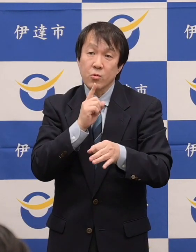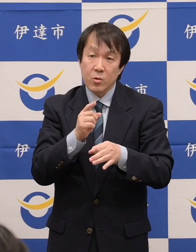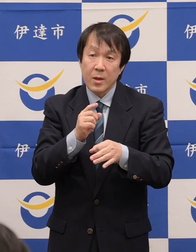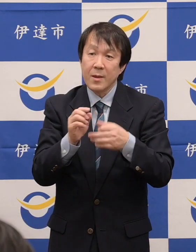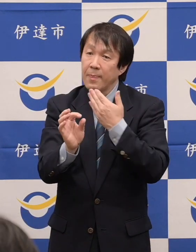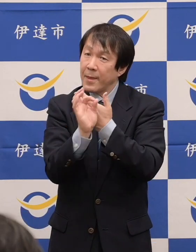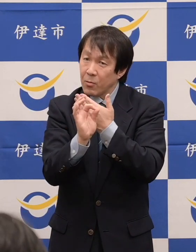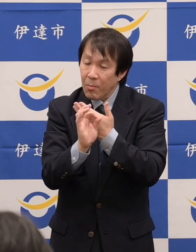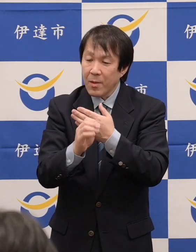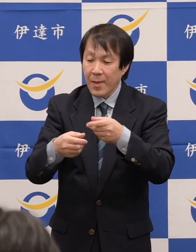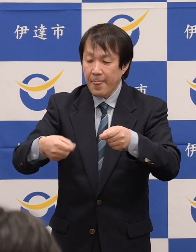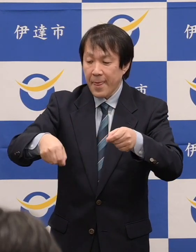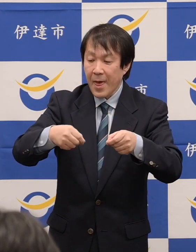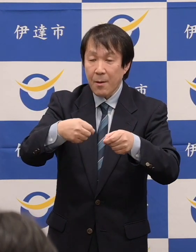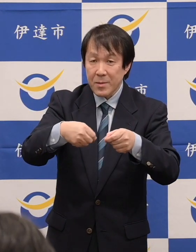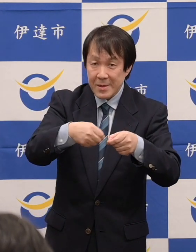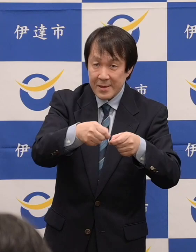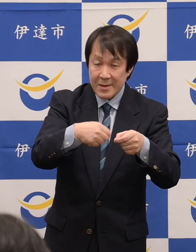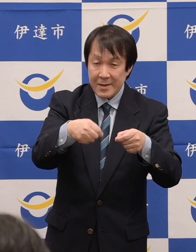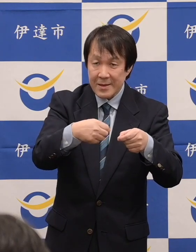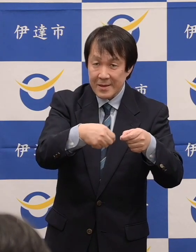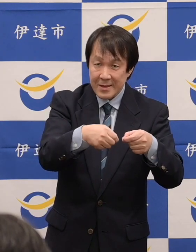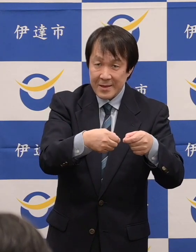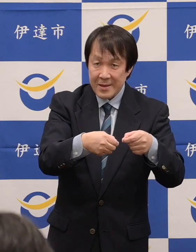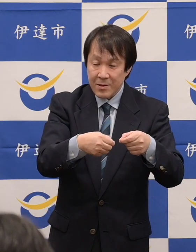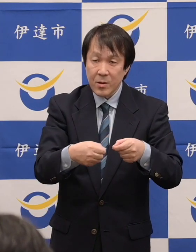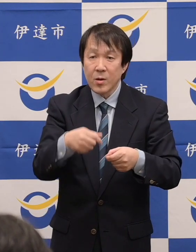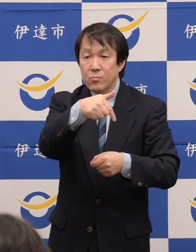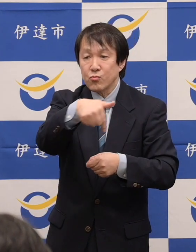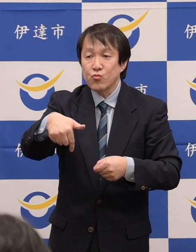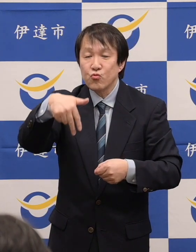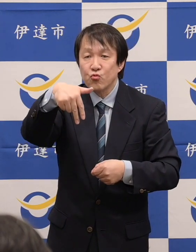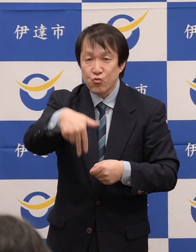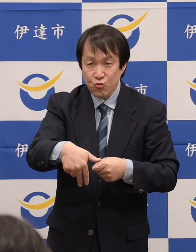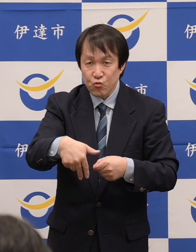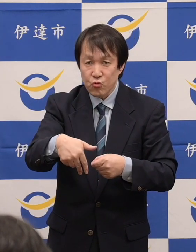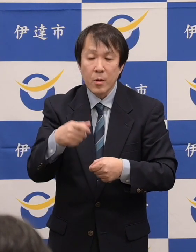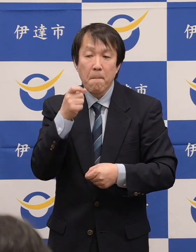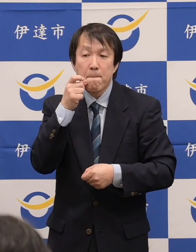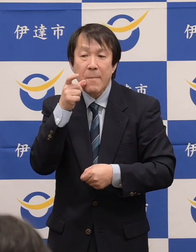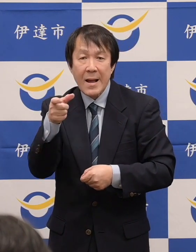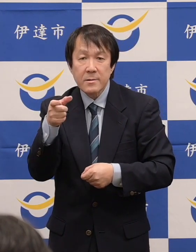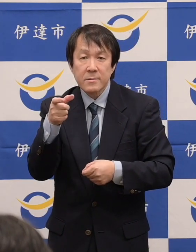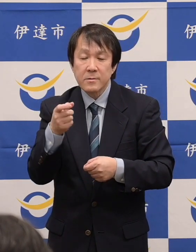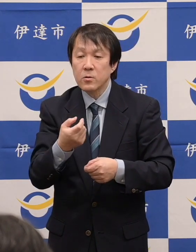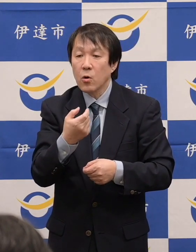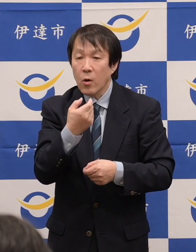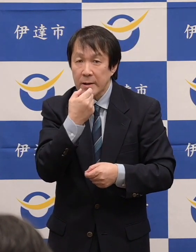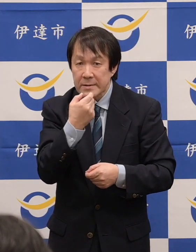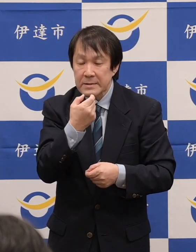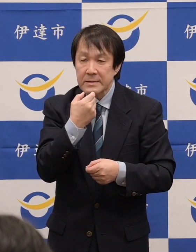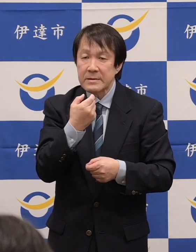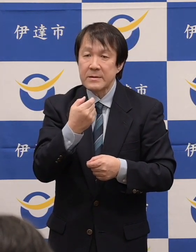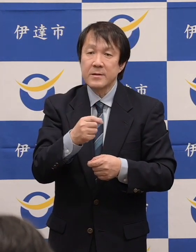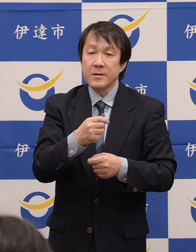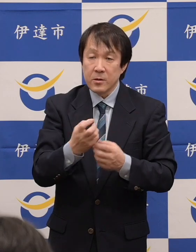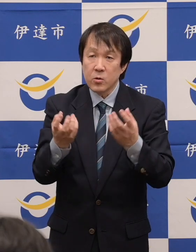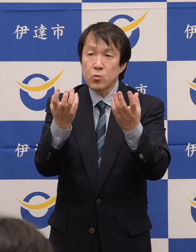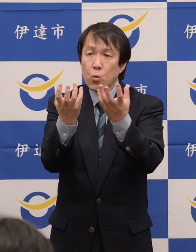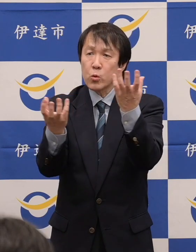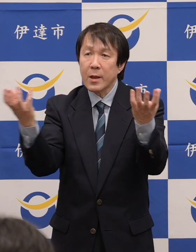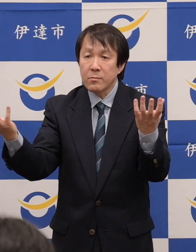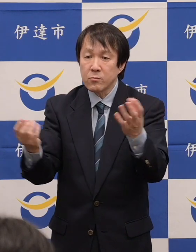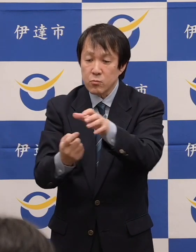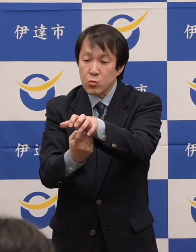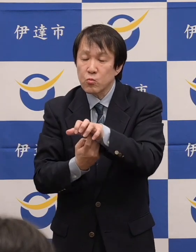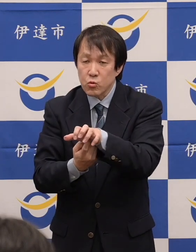ブー、リースなどハンドメイド作品とか、パンや焼き菓子、農産物の販売など